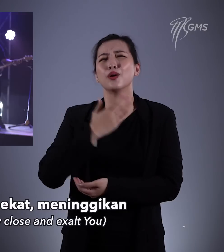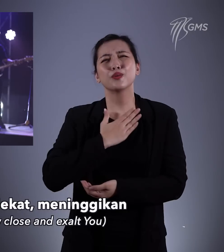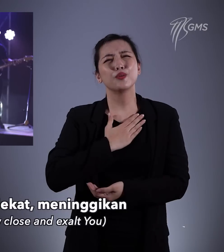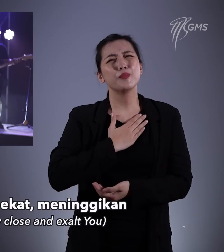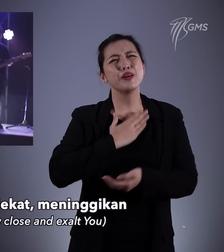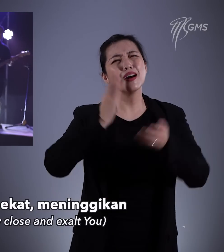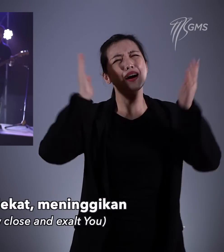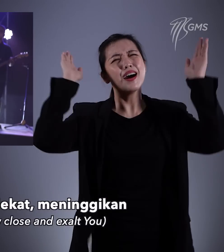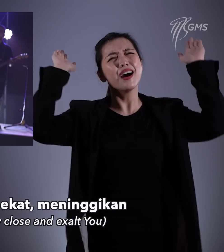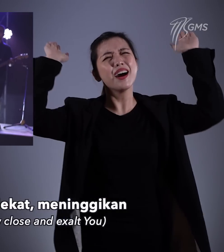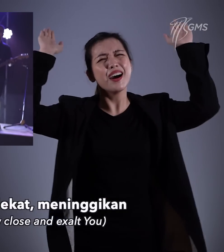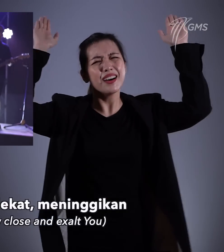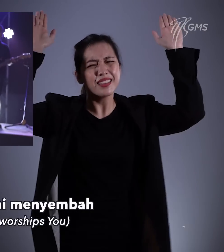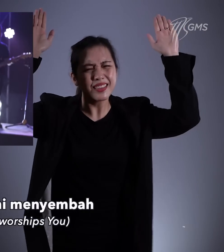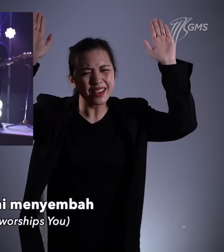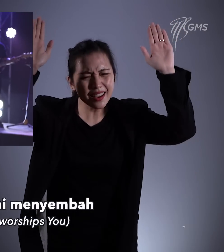Izinkan ku